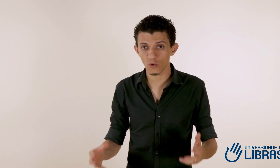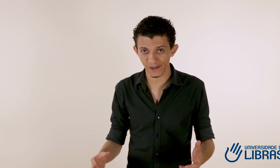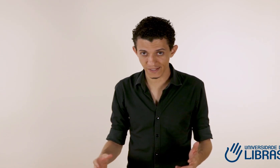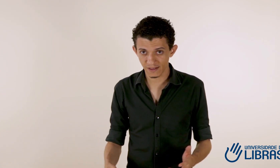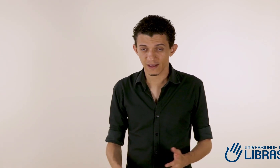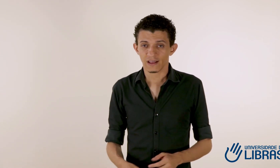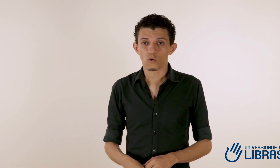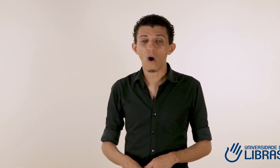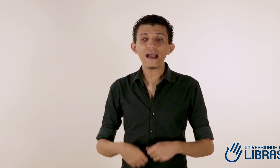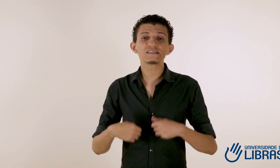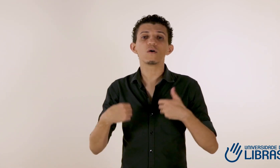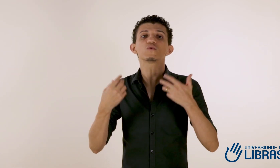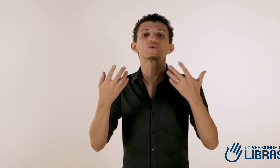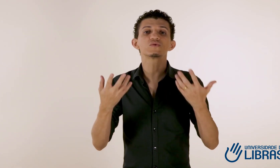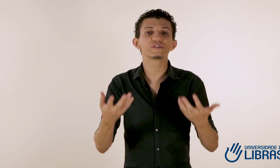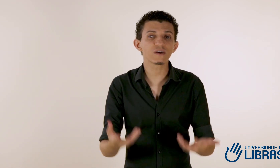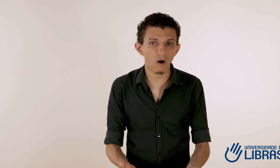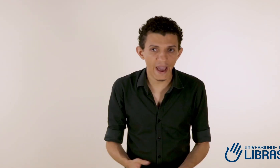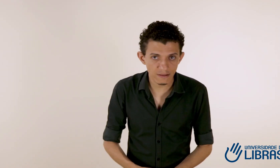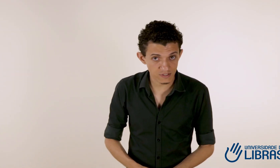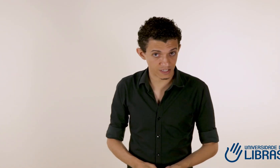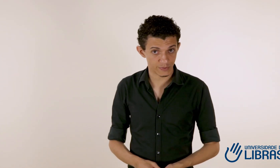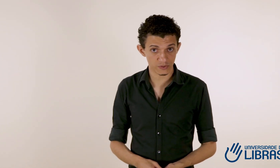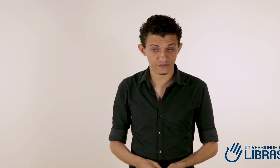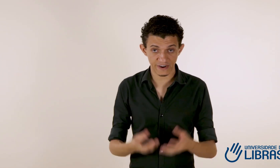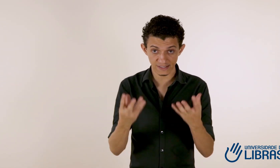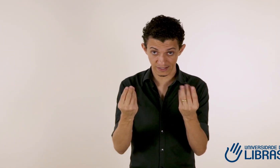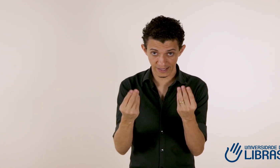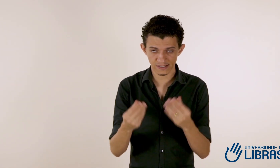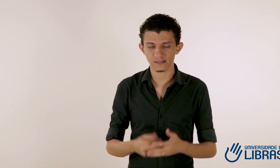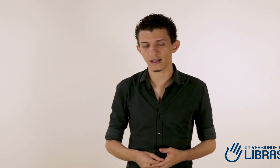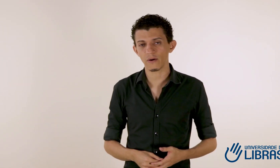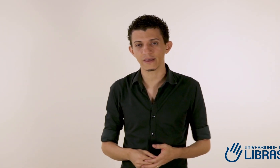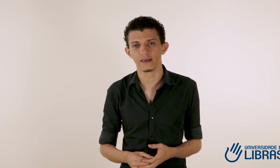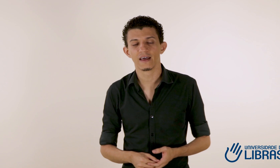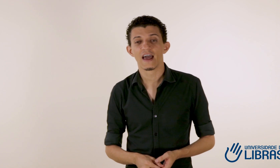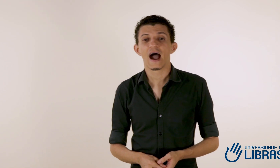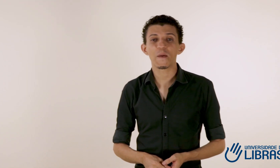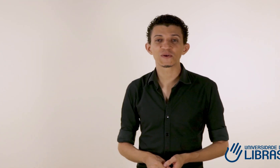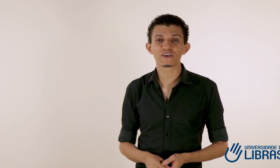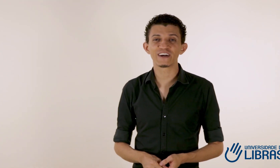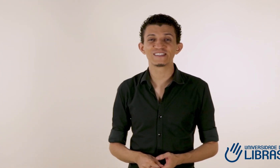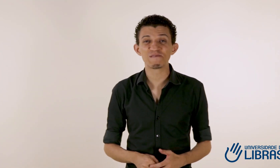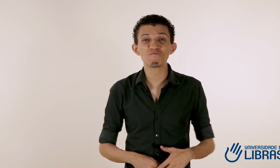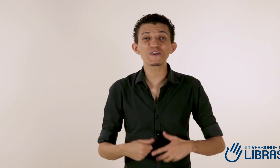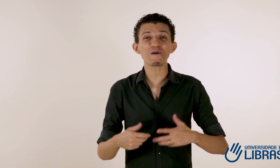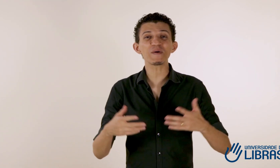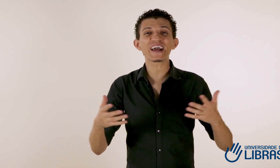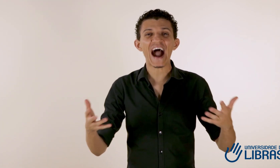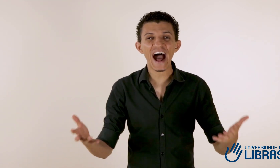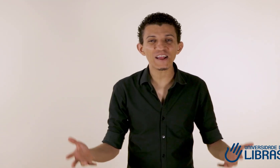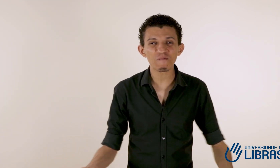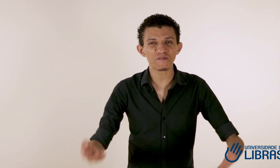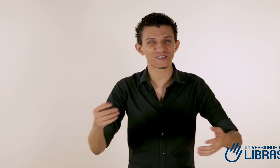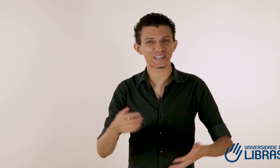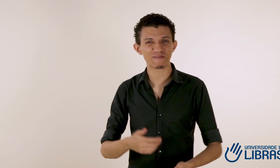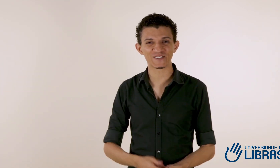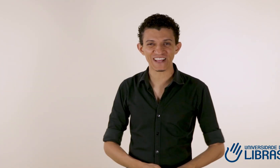coisa. Quais são os usos incorretos que as pessoas fazem desse sinal aqui? A pessoa vai dizer, muito obrigado por você ter me